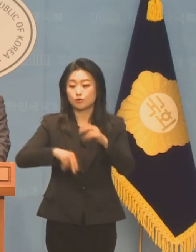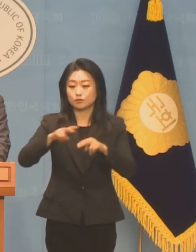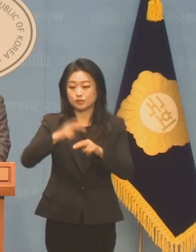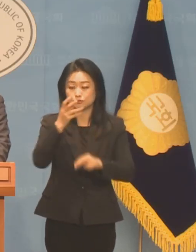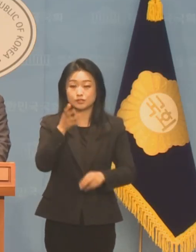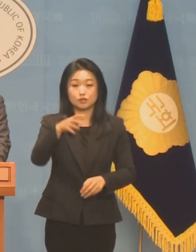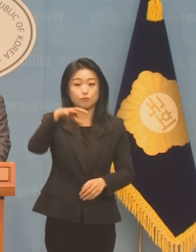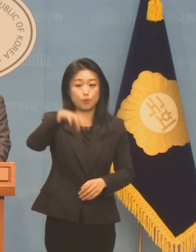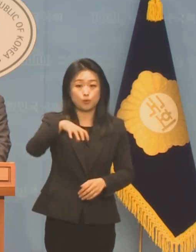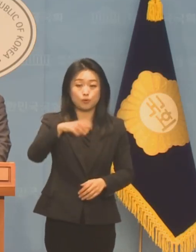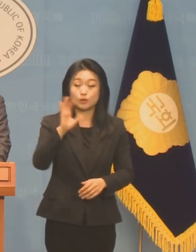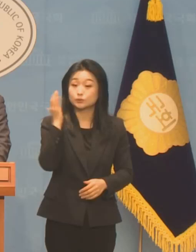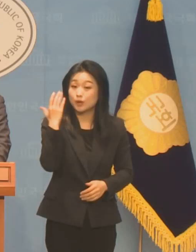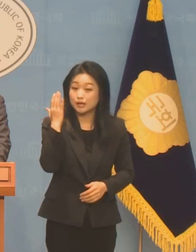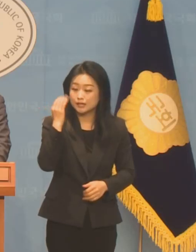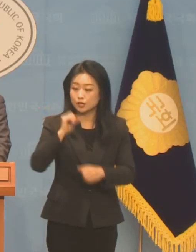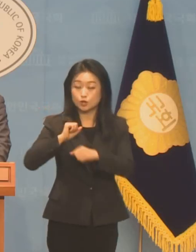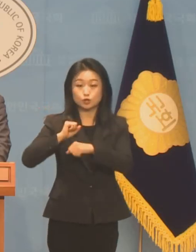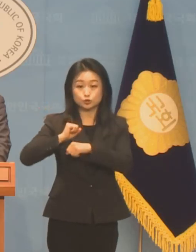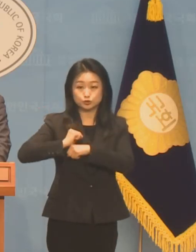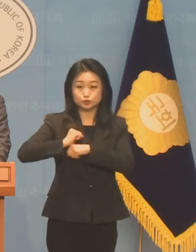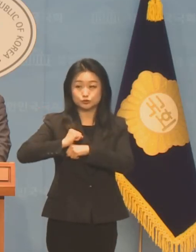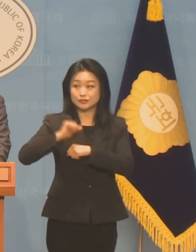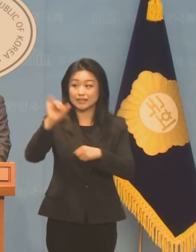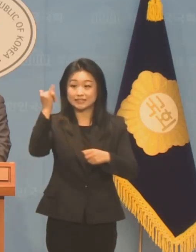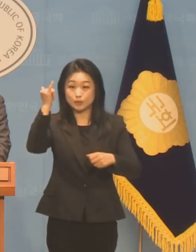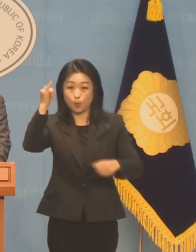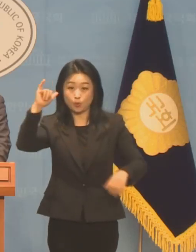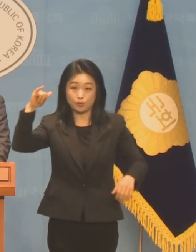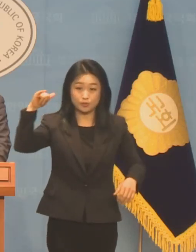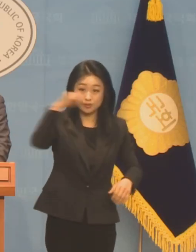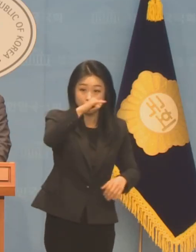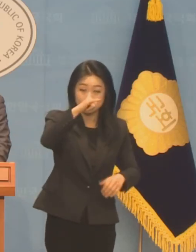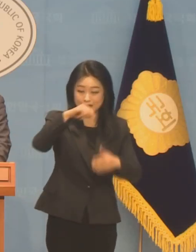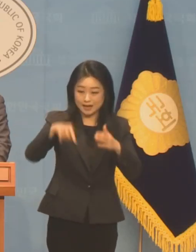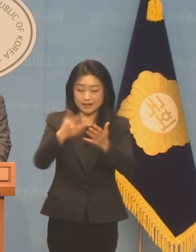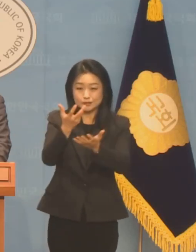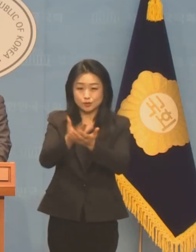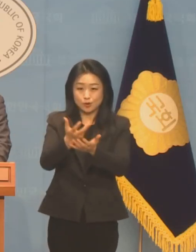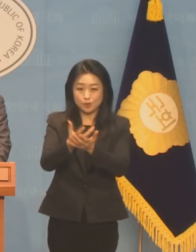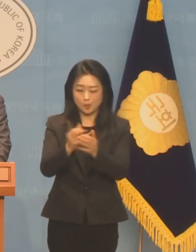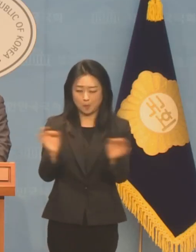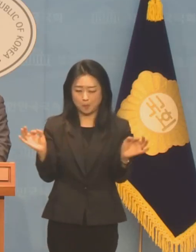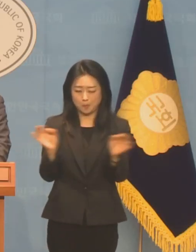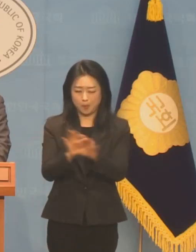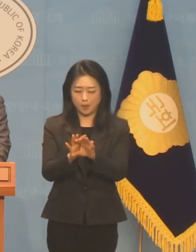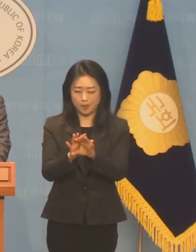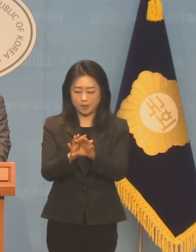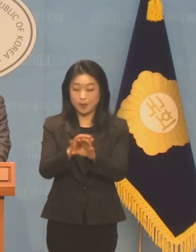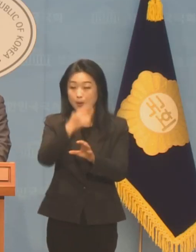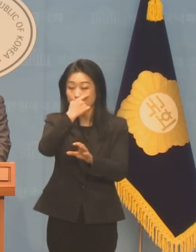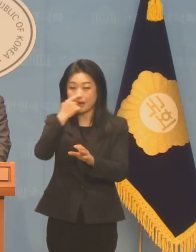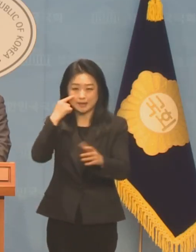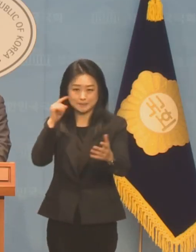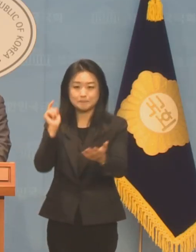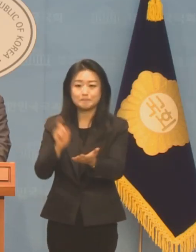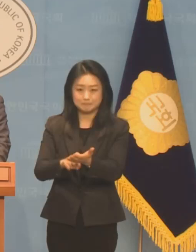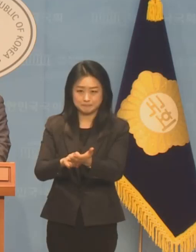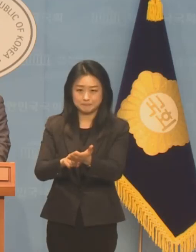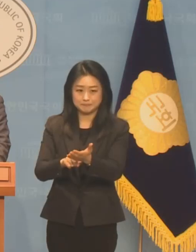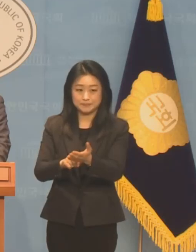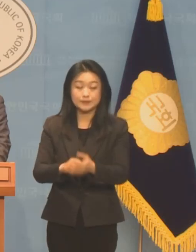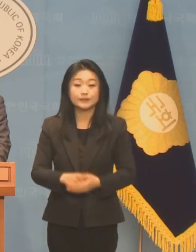공수처가 최근 국군 드론작전사령부의 내부자료 폐기 정황을 포착한 것으로 확인됐습니다.